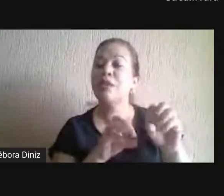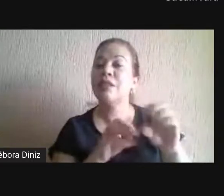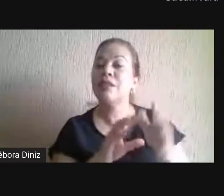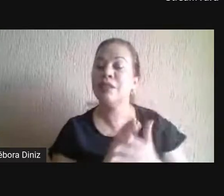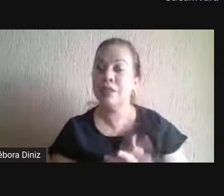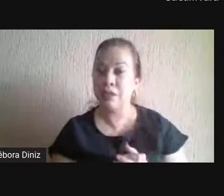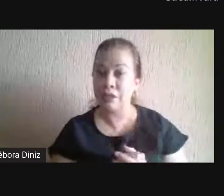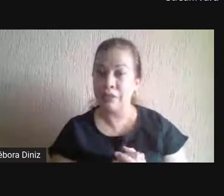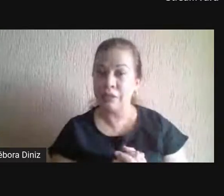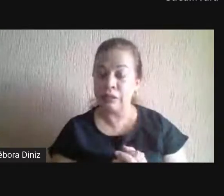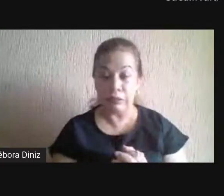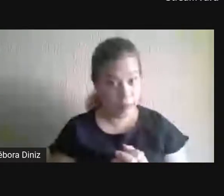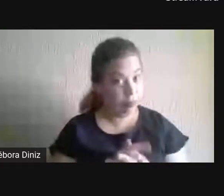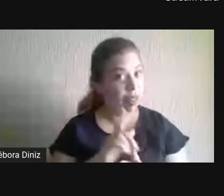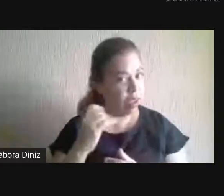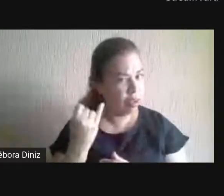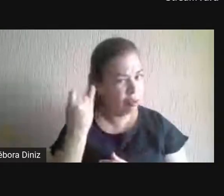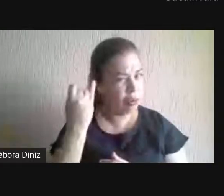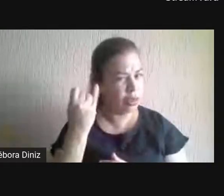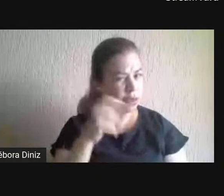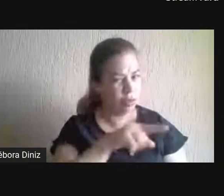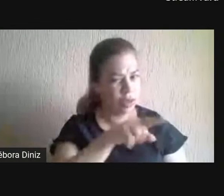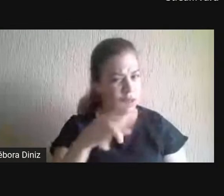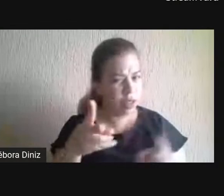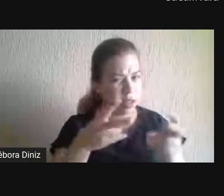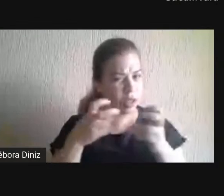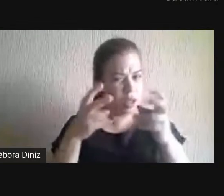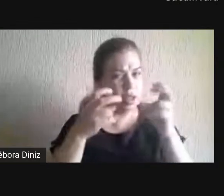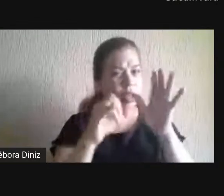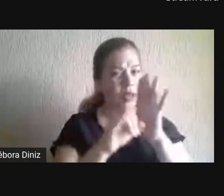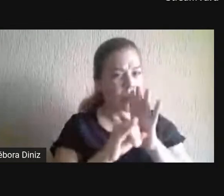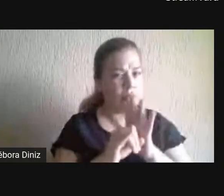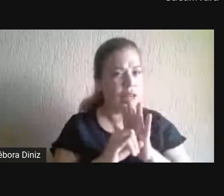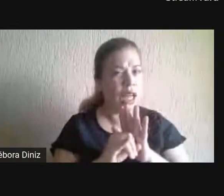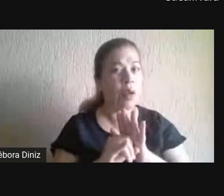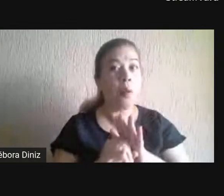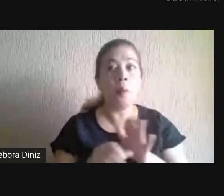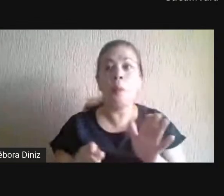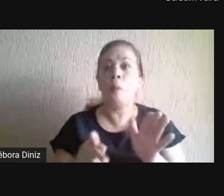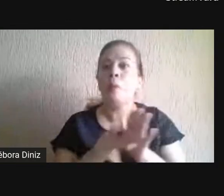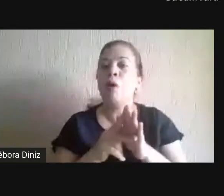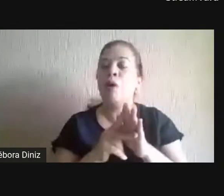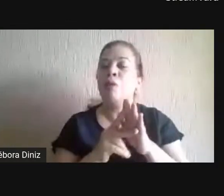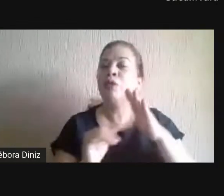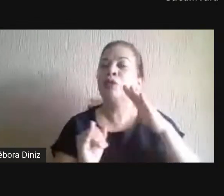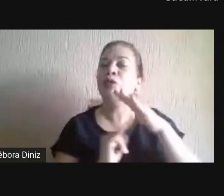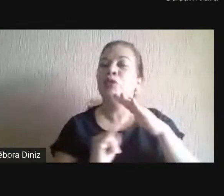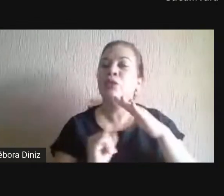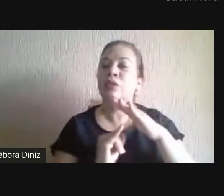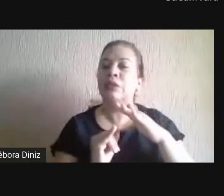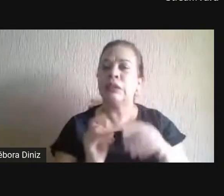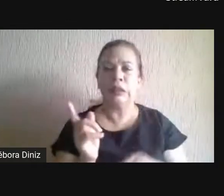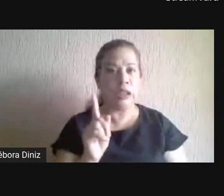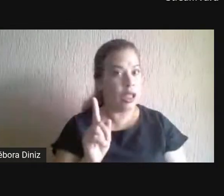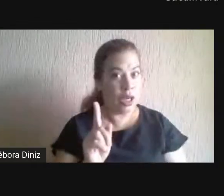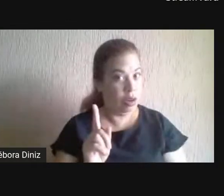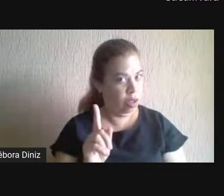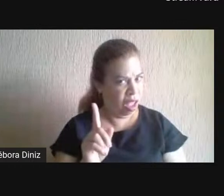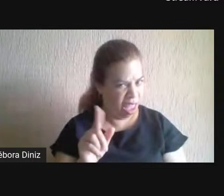E isso é importante para afirmarmos a identidade do instituto, que não é uma coisa fácil.